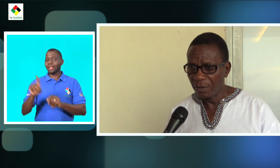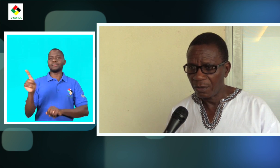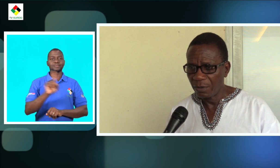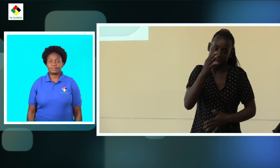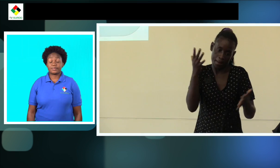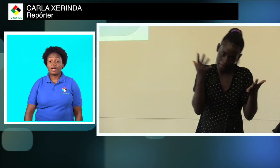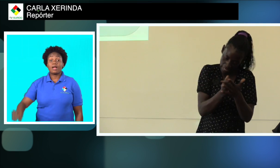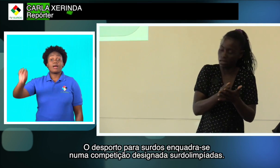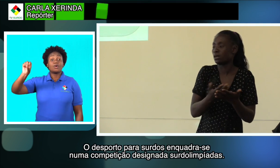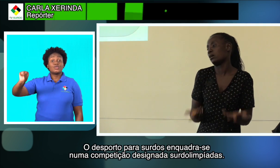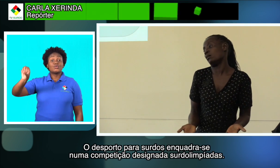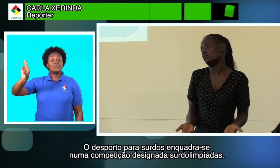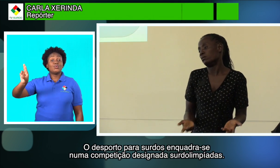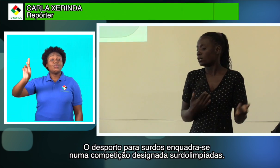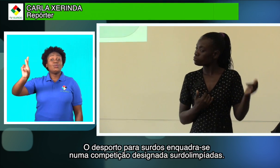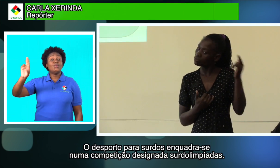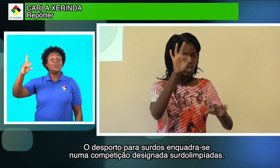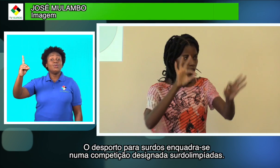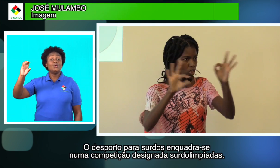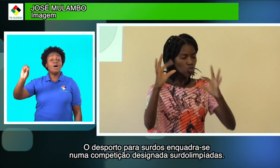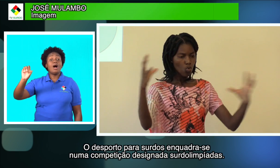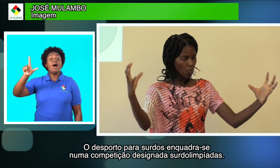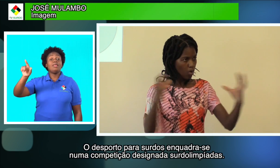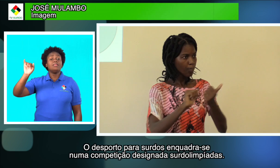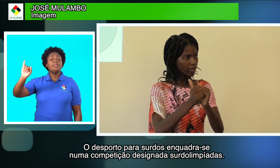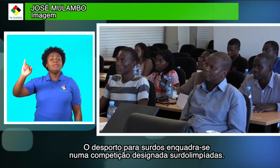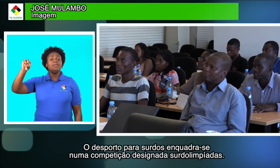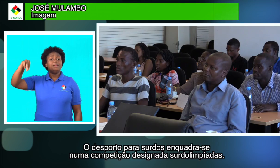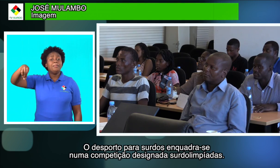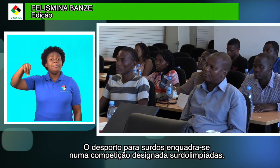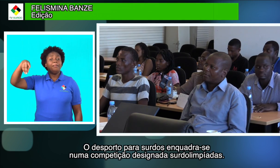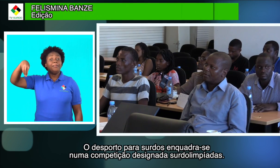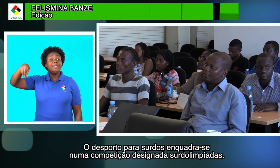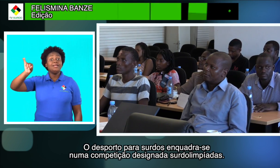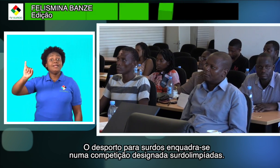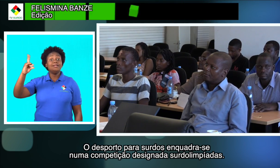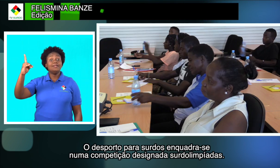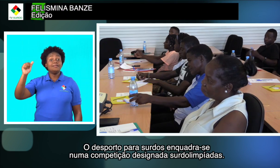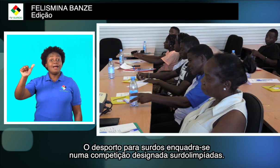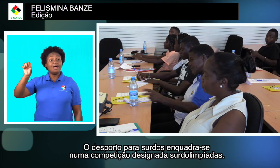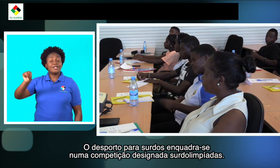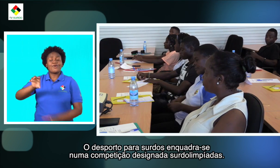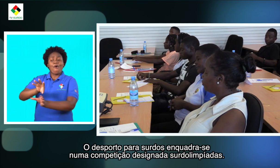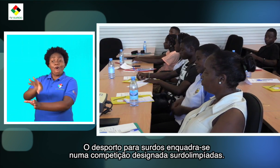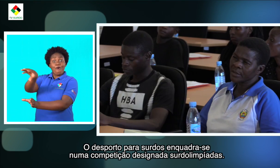O desporto para surdos enquadra-se numa competição designada surdo